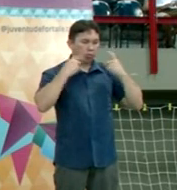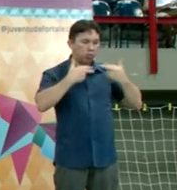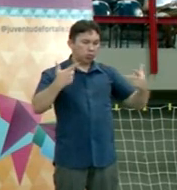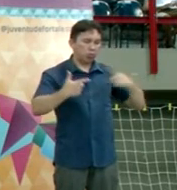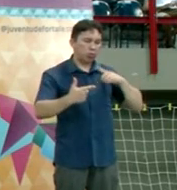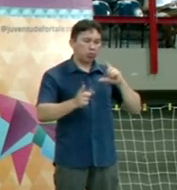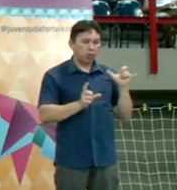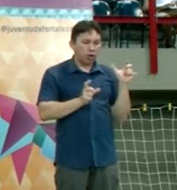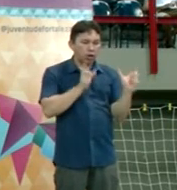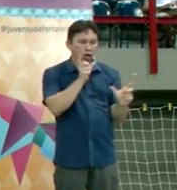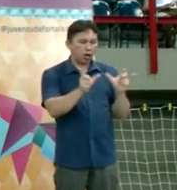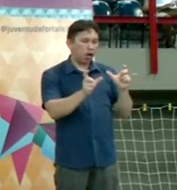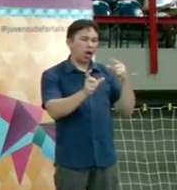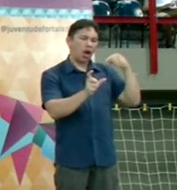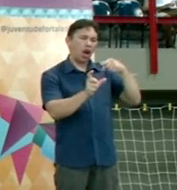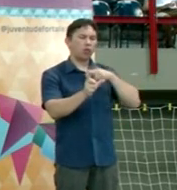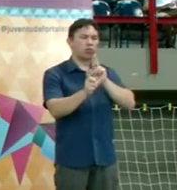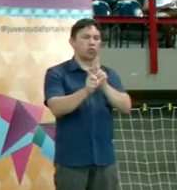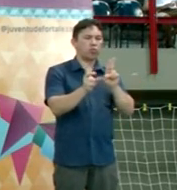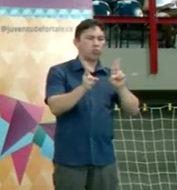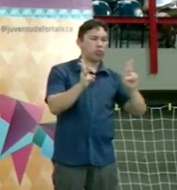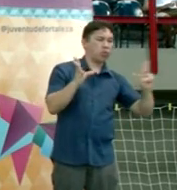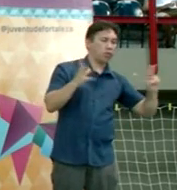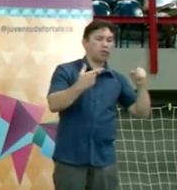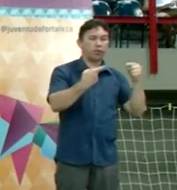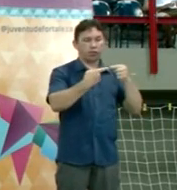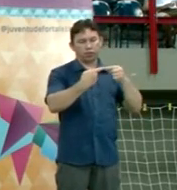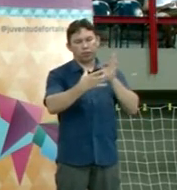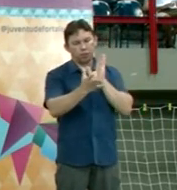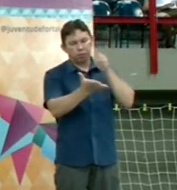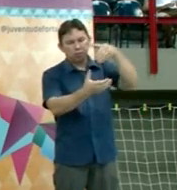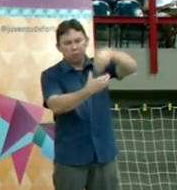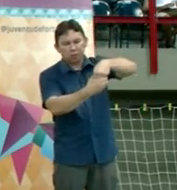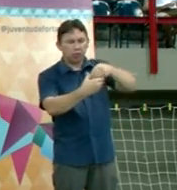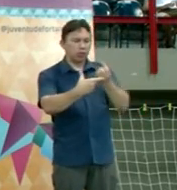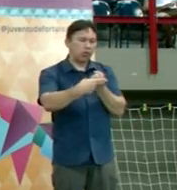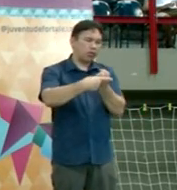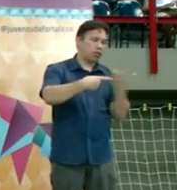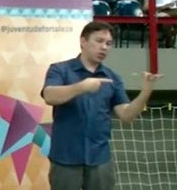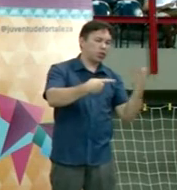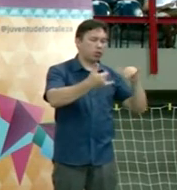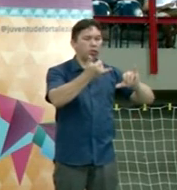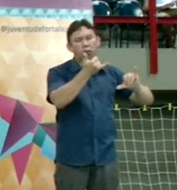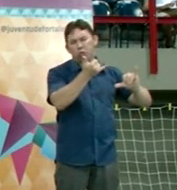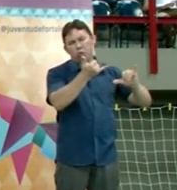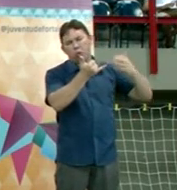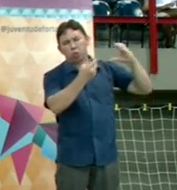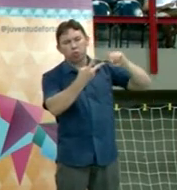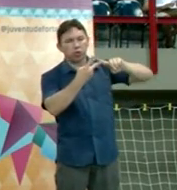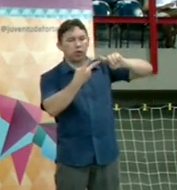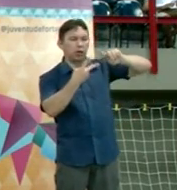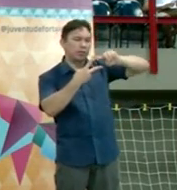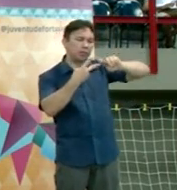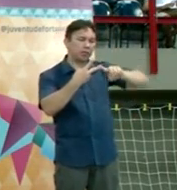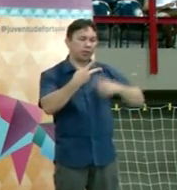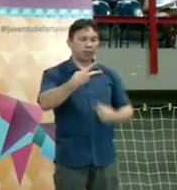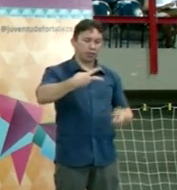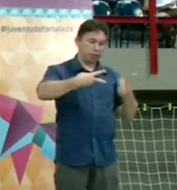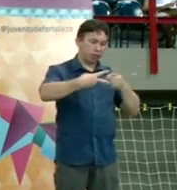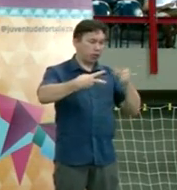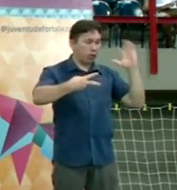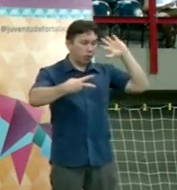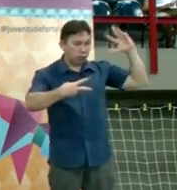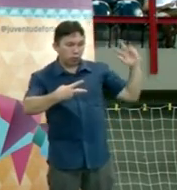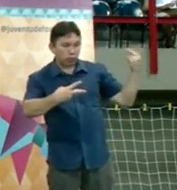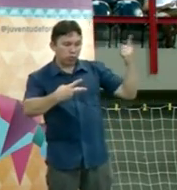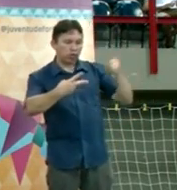ficar atento às palavras. O que você estuda em física ou em ciências em geral são duas coisas: os